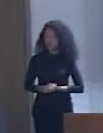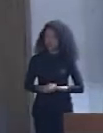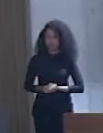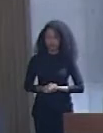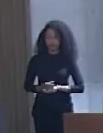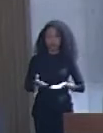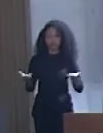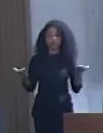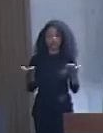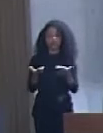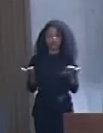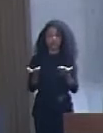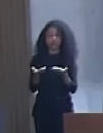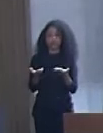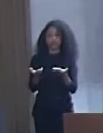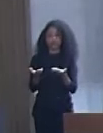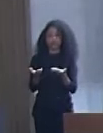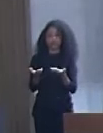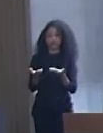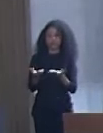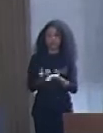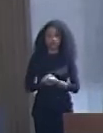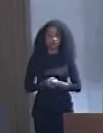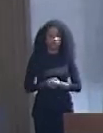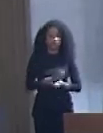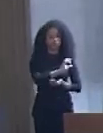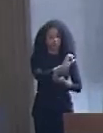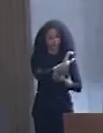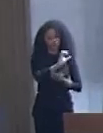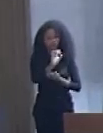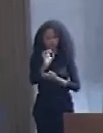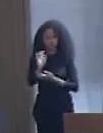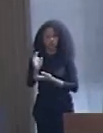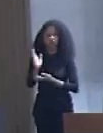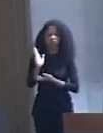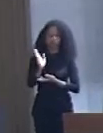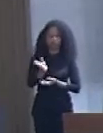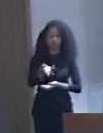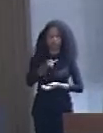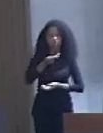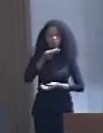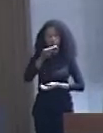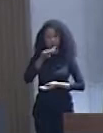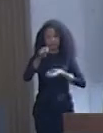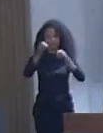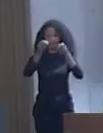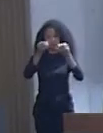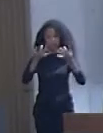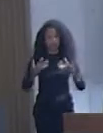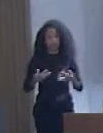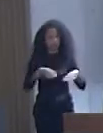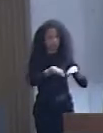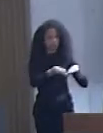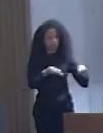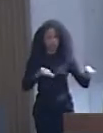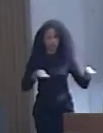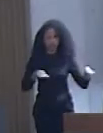Gente, vamos, diante das falas todas que já foram feitas aqui pela mesa,